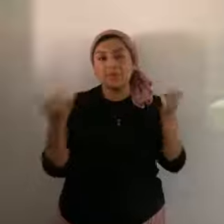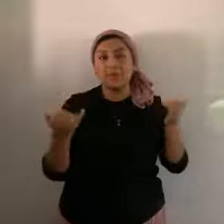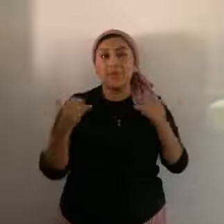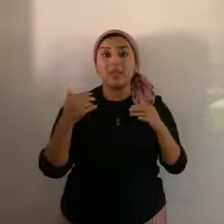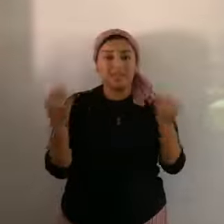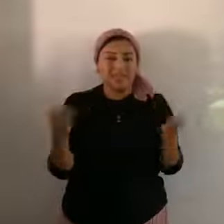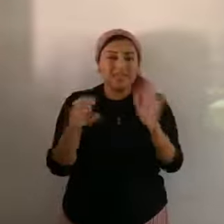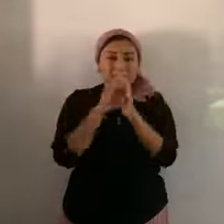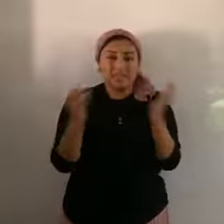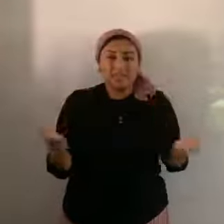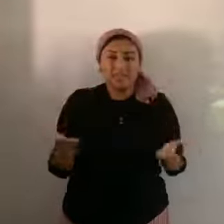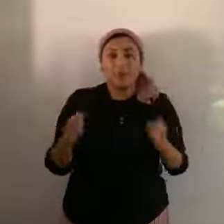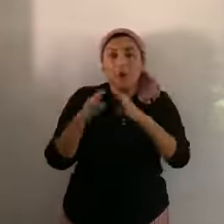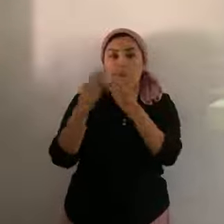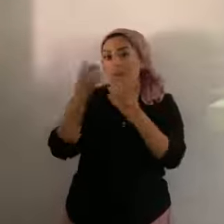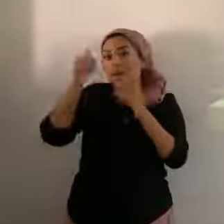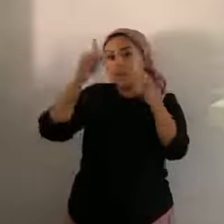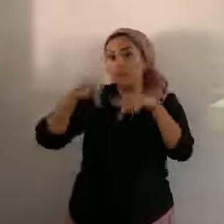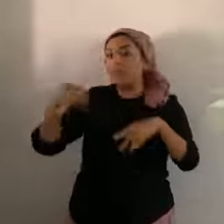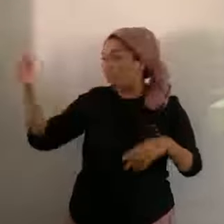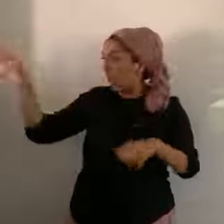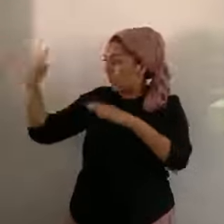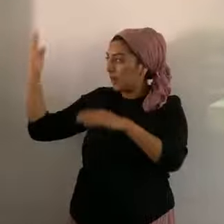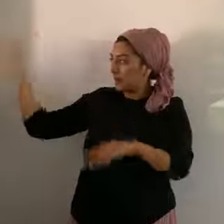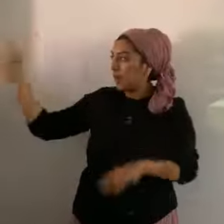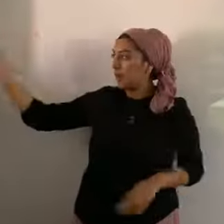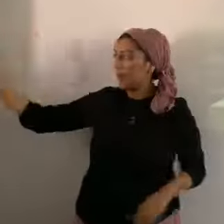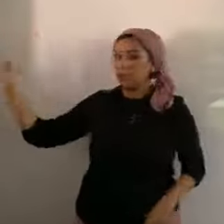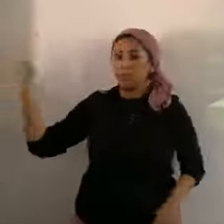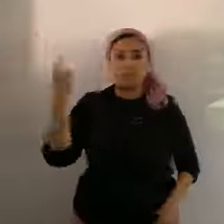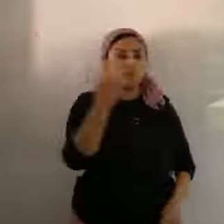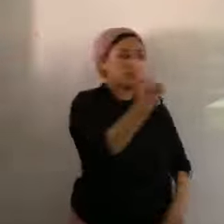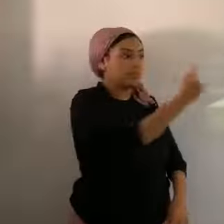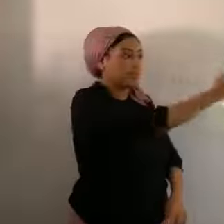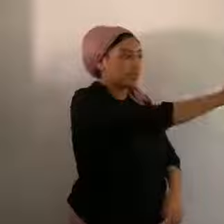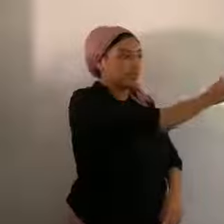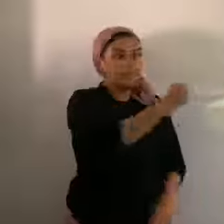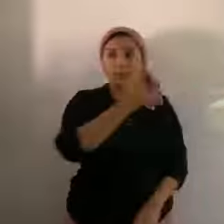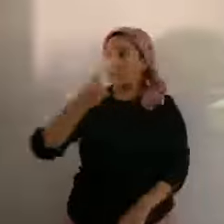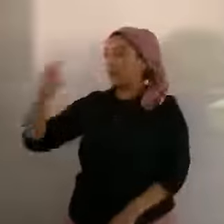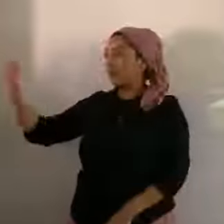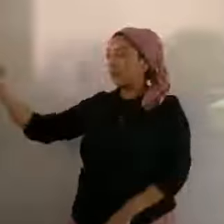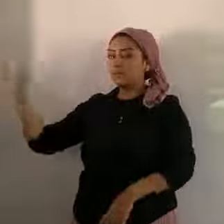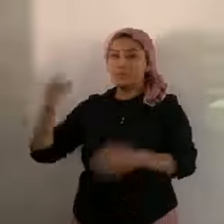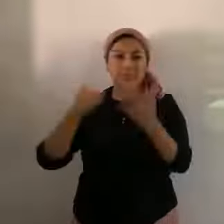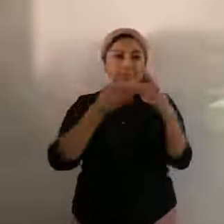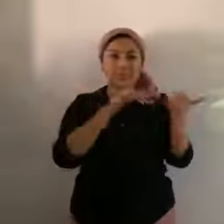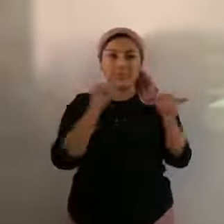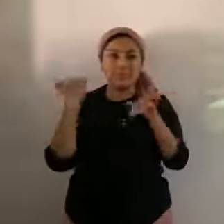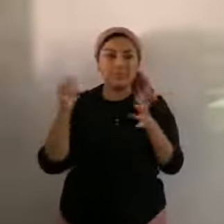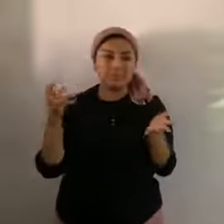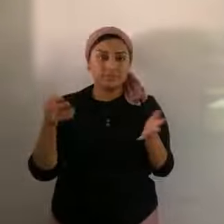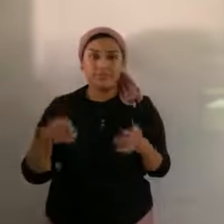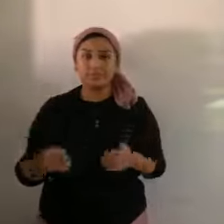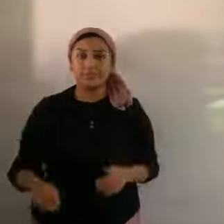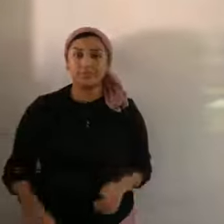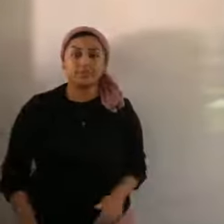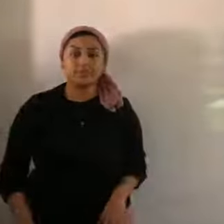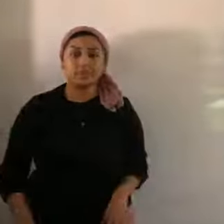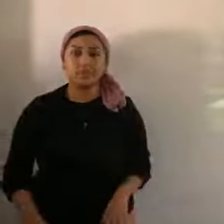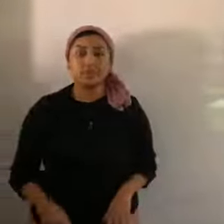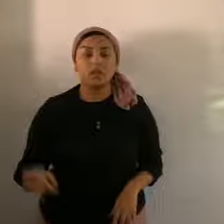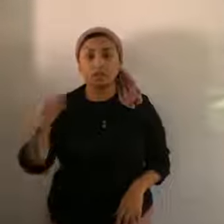que entre cualquier persona que ni siquiera conoce Torá y venga mal vestida. Es un decir. No sé si me doy a entender. Entonces, la idea es